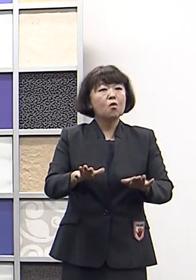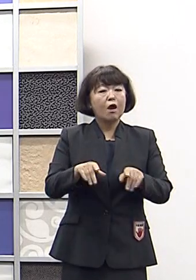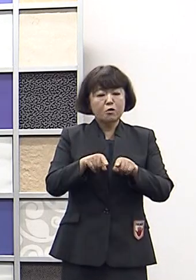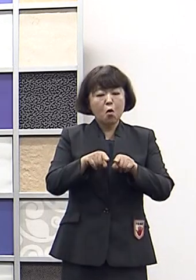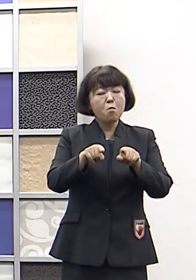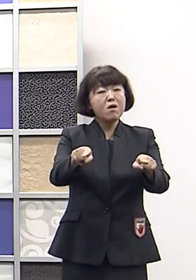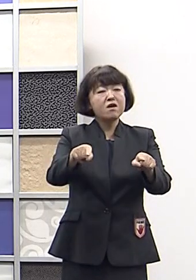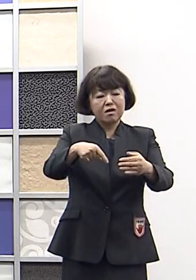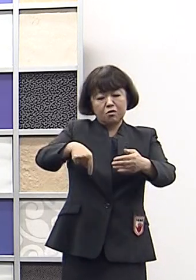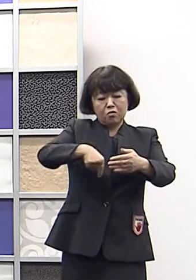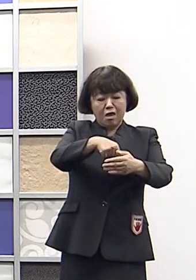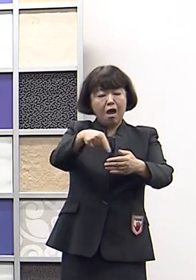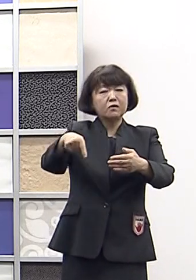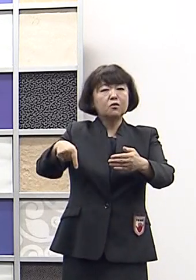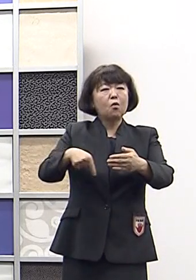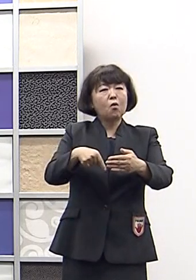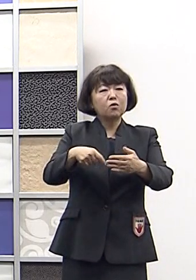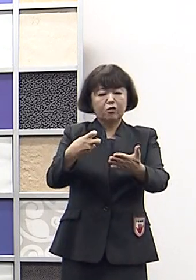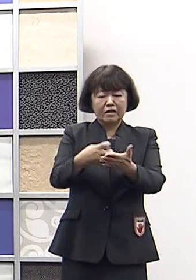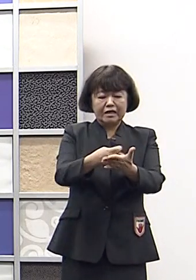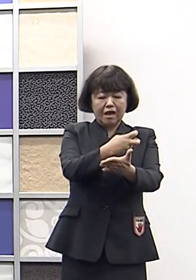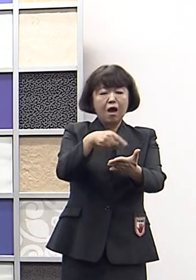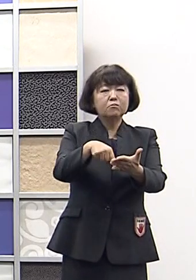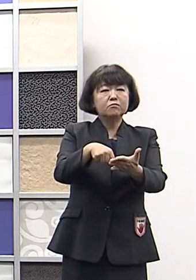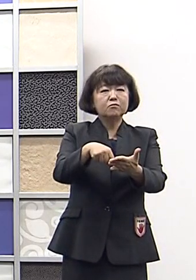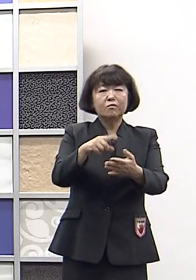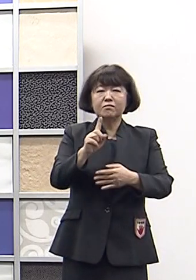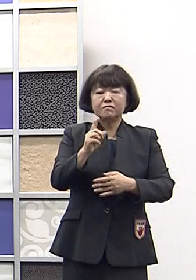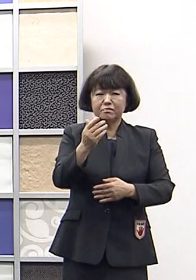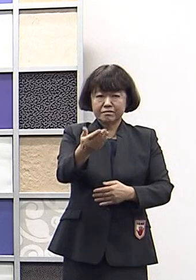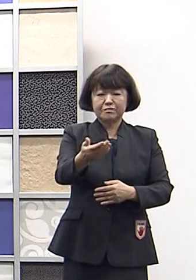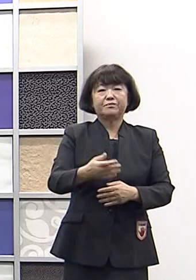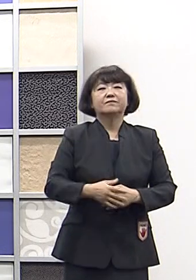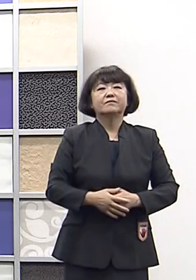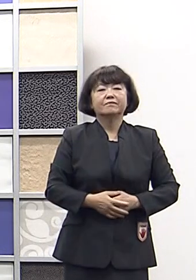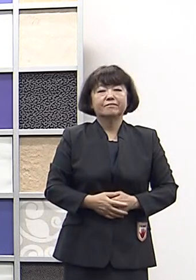ては、どの内容の違反になりますでしょうか。